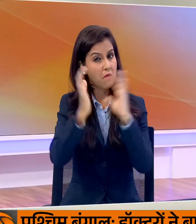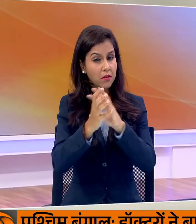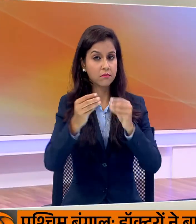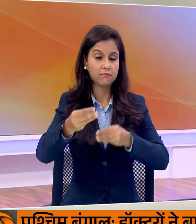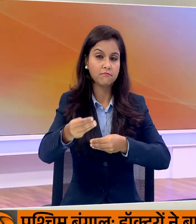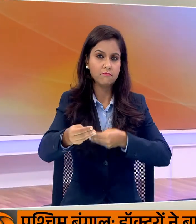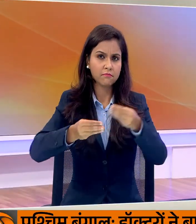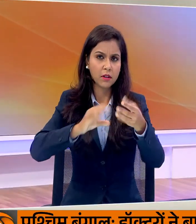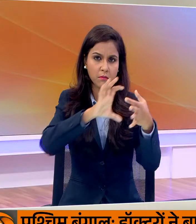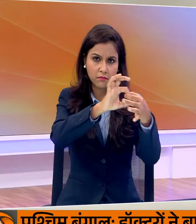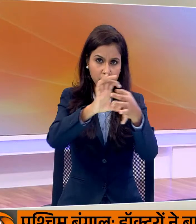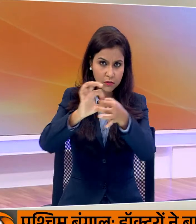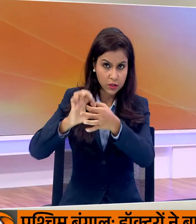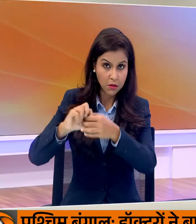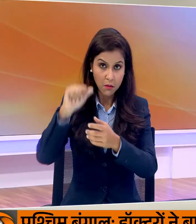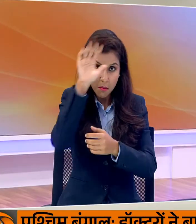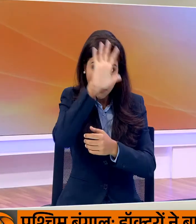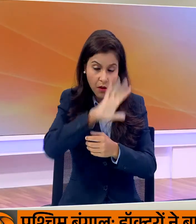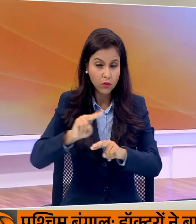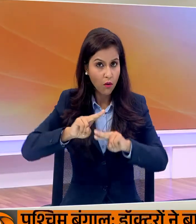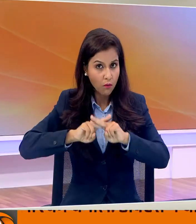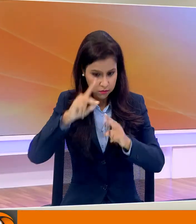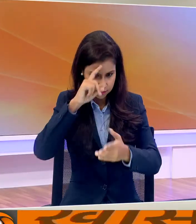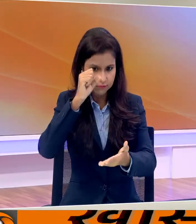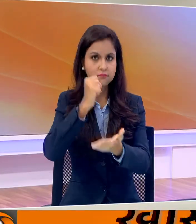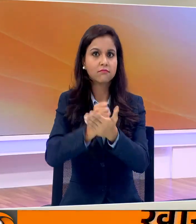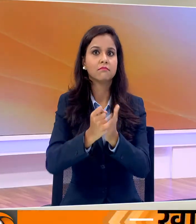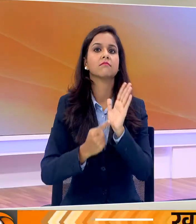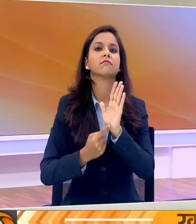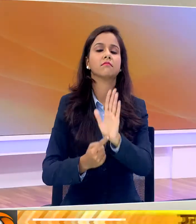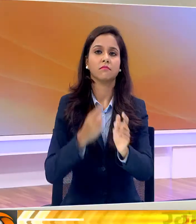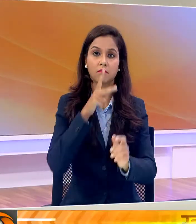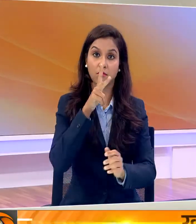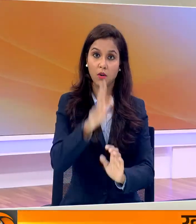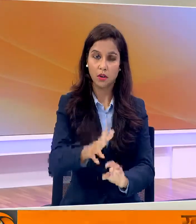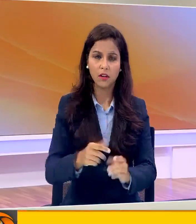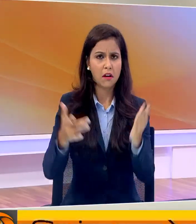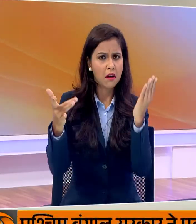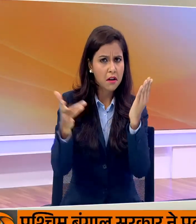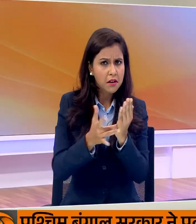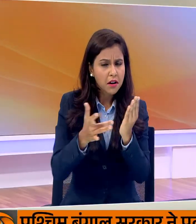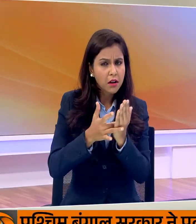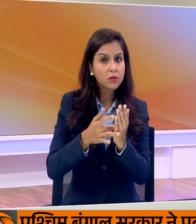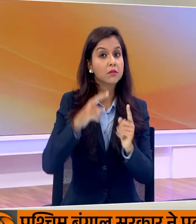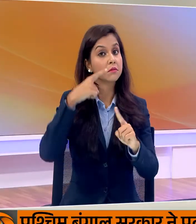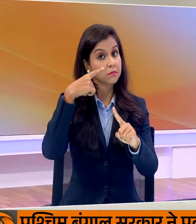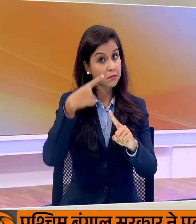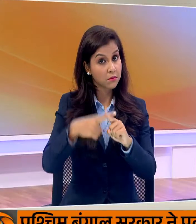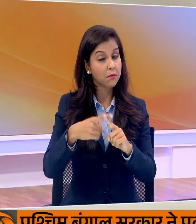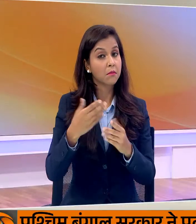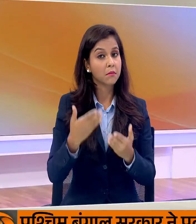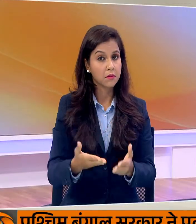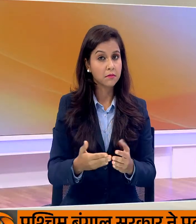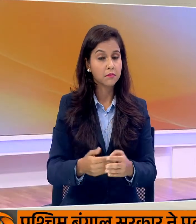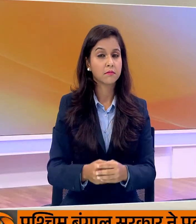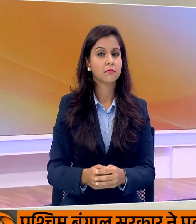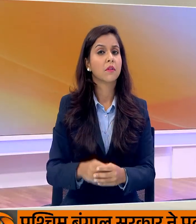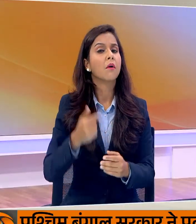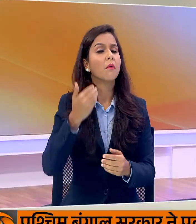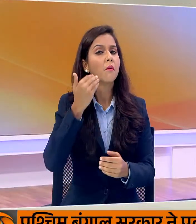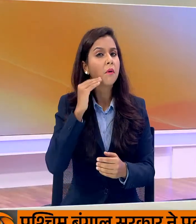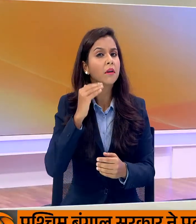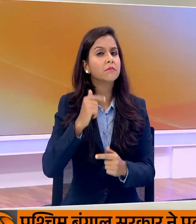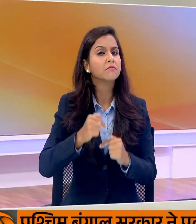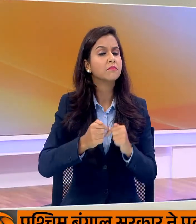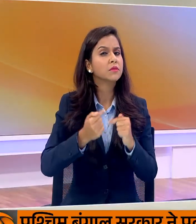के लिए भारत को एक भरोसेमंद देश करार दिया। टेक्नोलॉजी के साथ जब